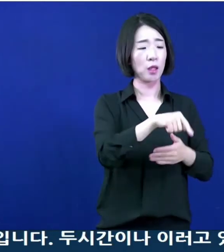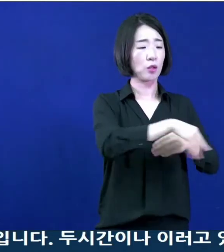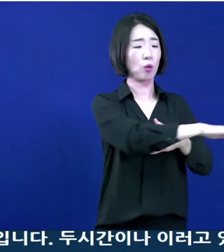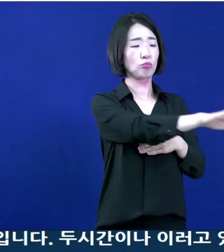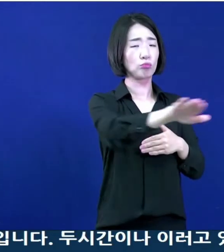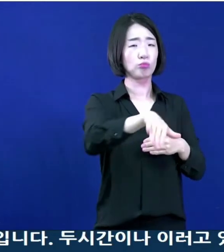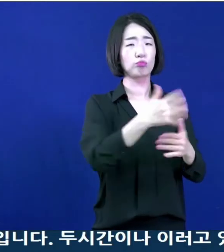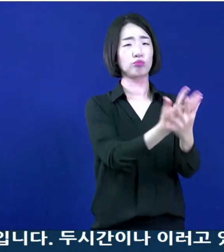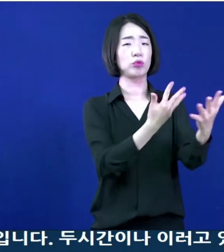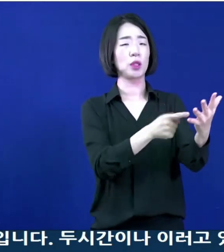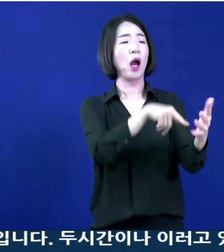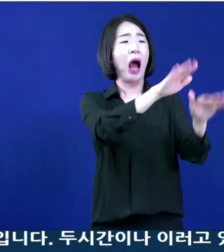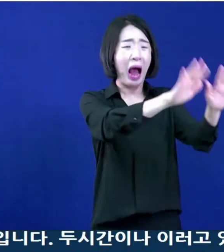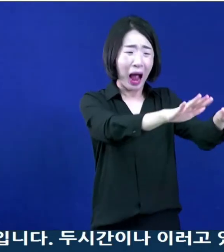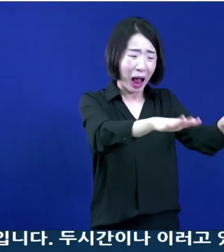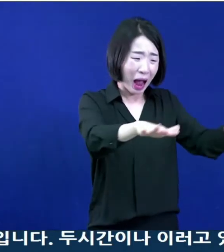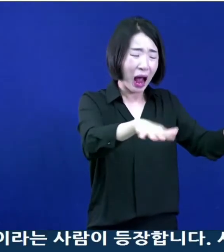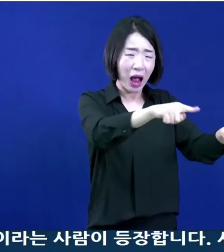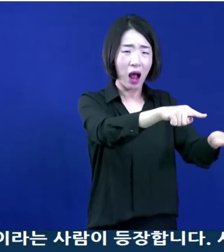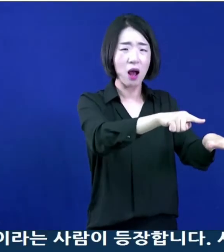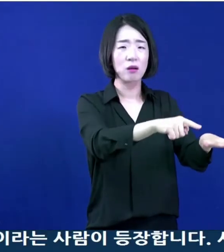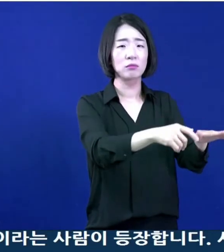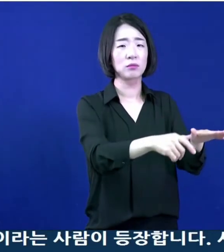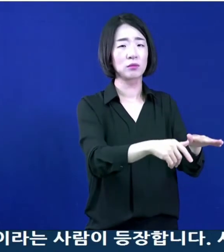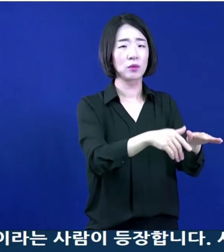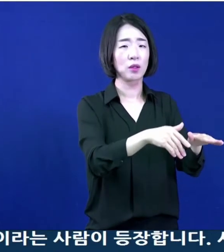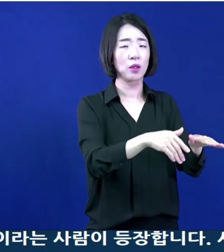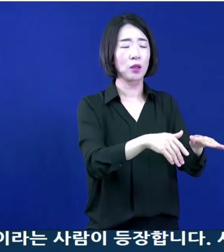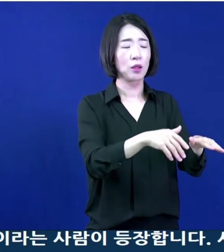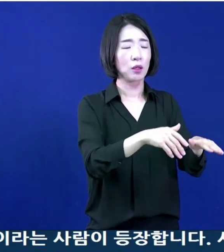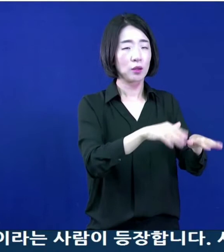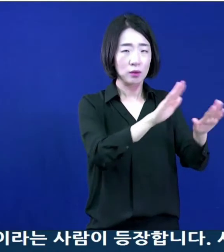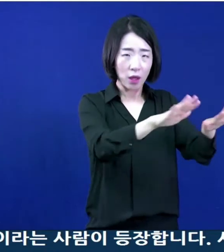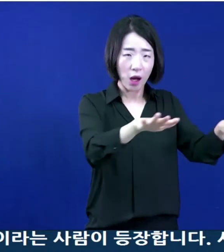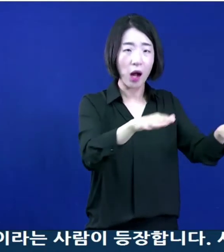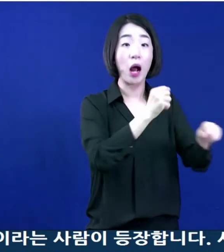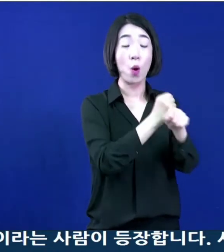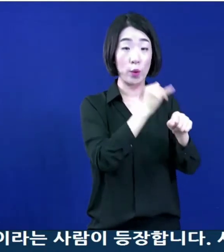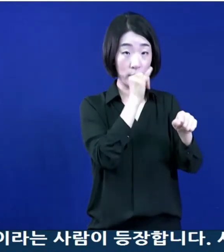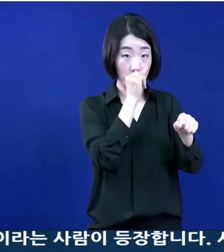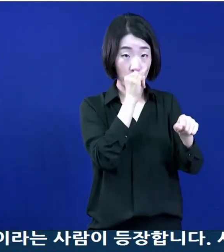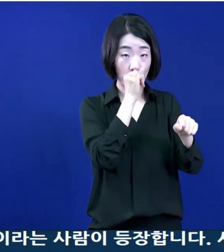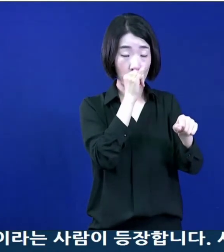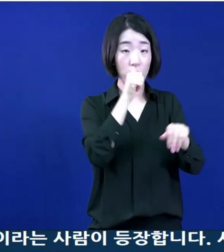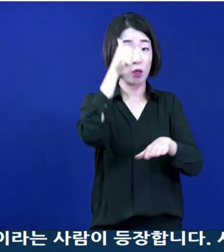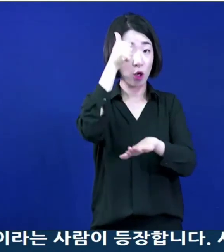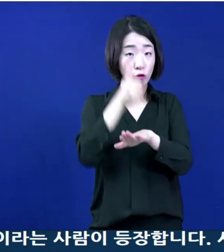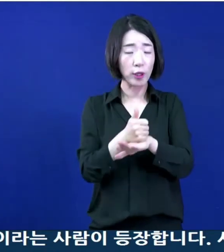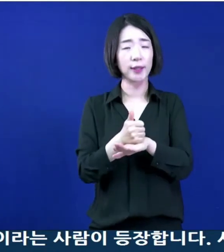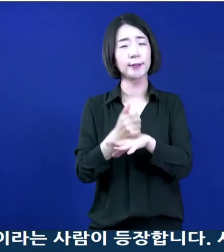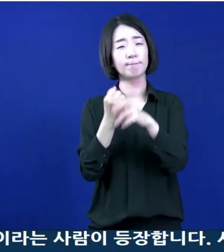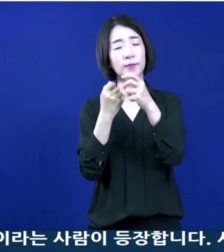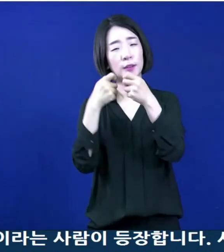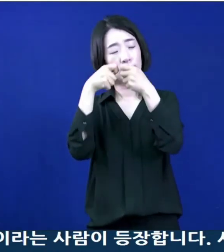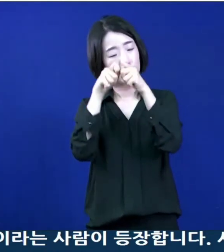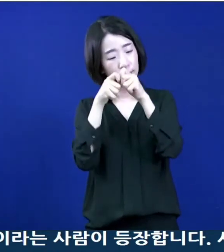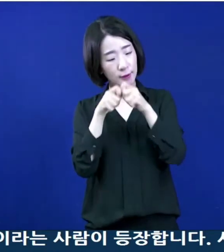진정시키는 그런 일을 하고요. 그 다음 논리적으로 잘 설명을